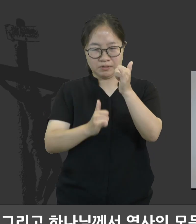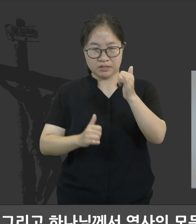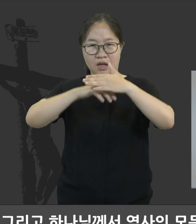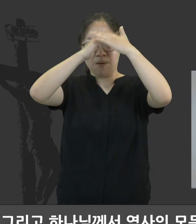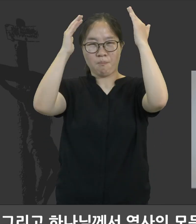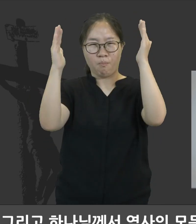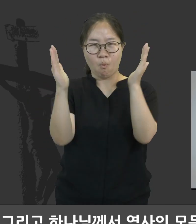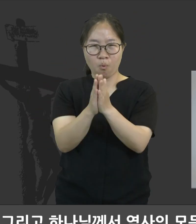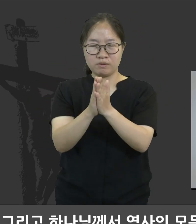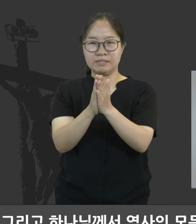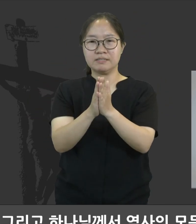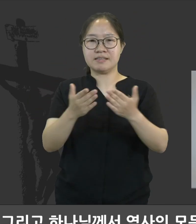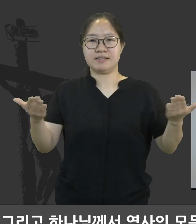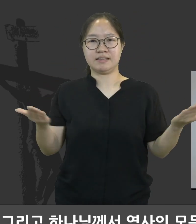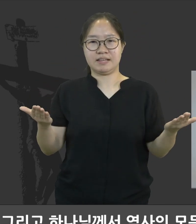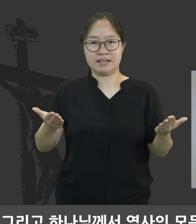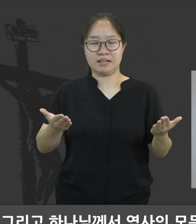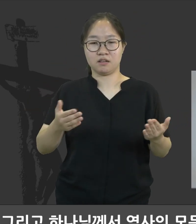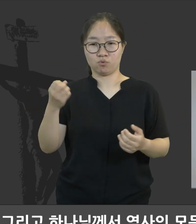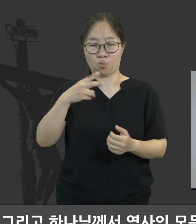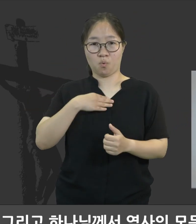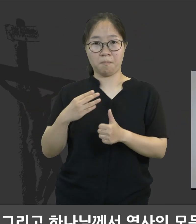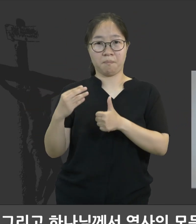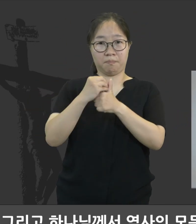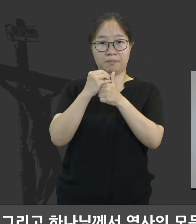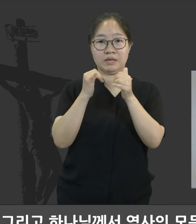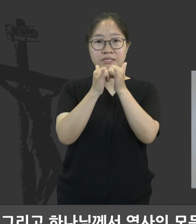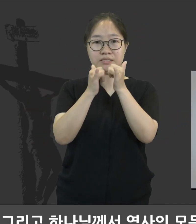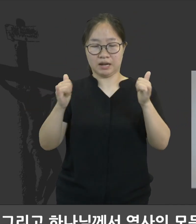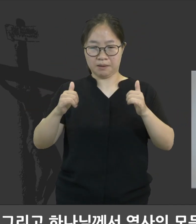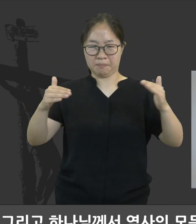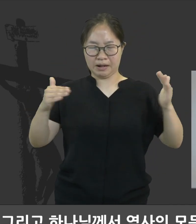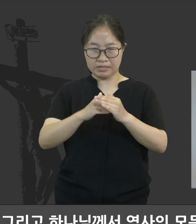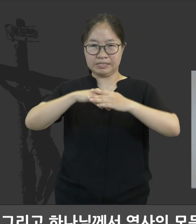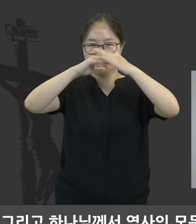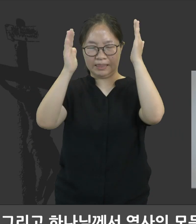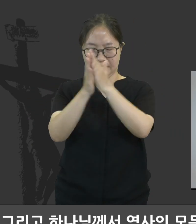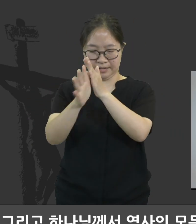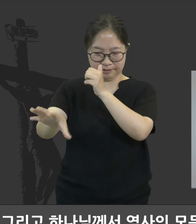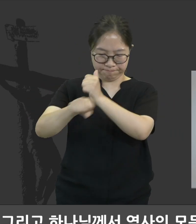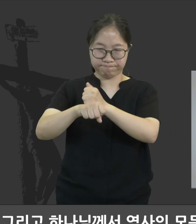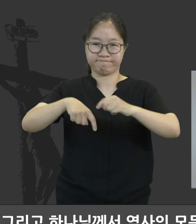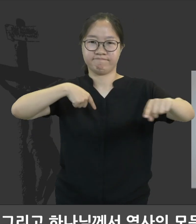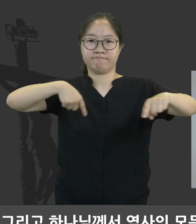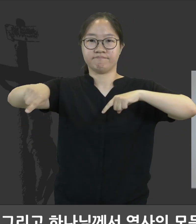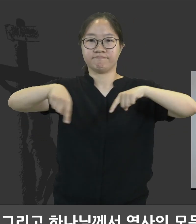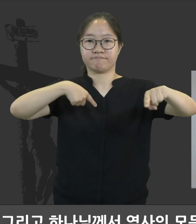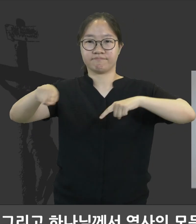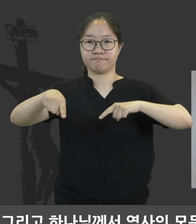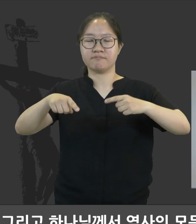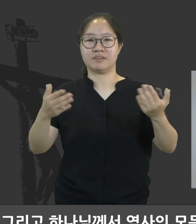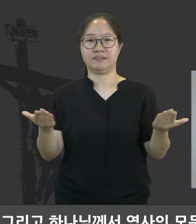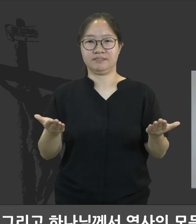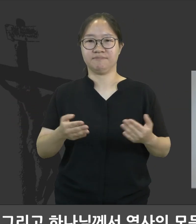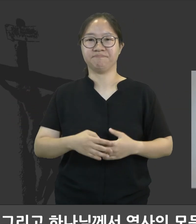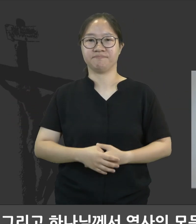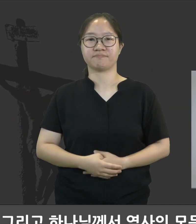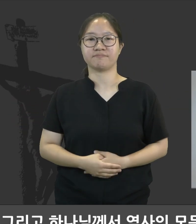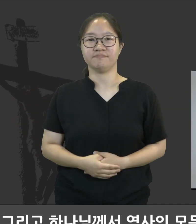과정과 심지어 자신에게 반역하는 자들까지도 완전히 주관하시고 다스리신다는 것을